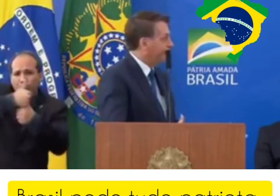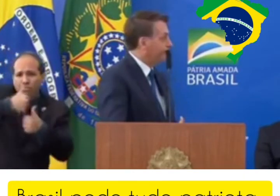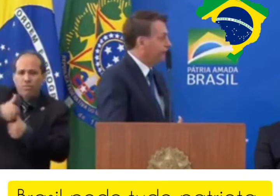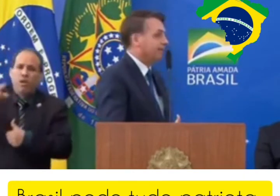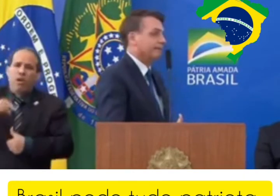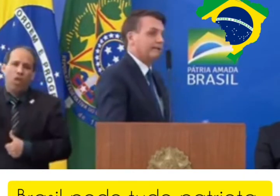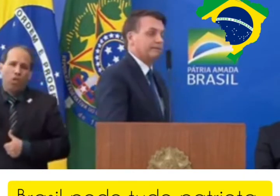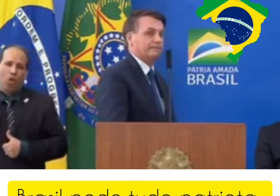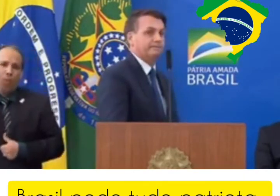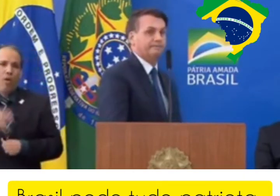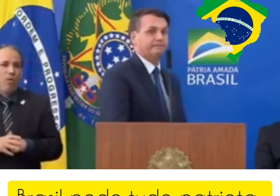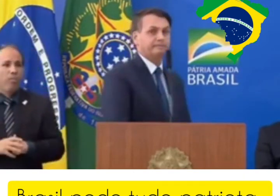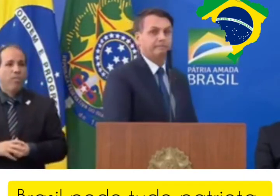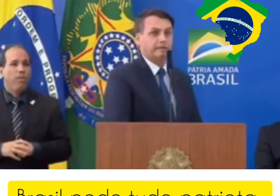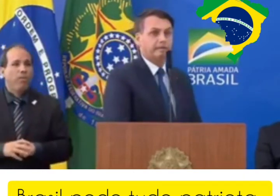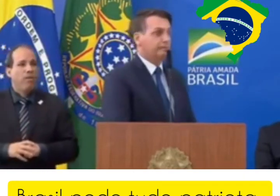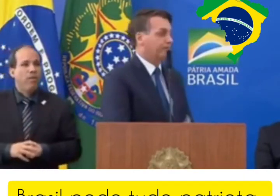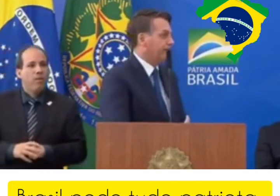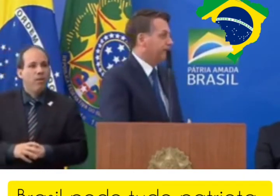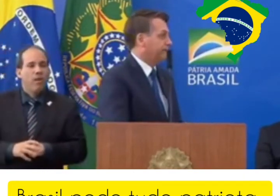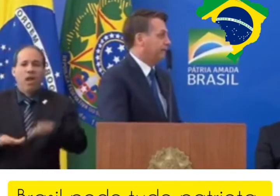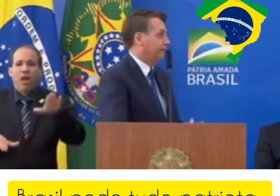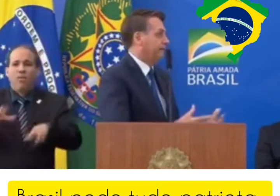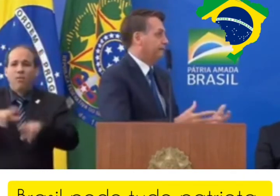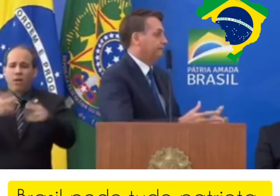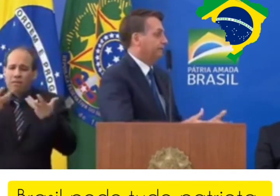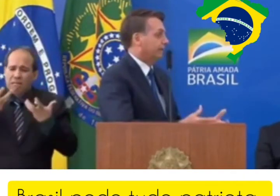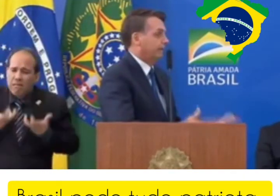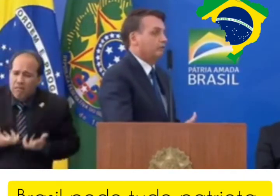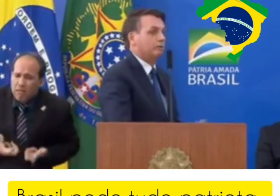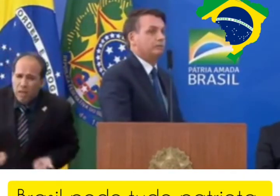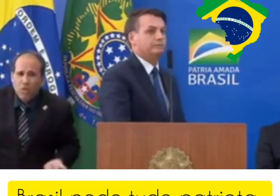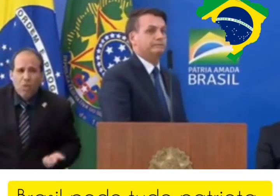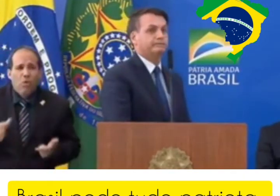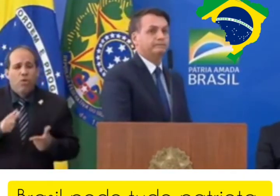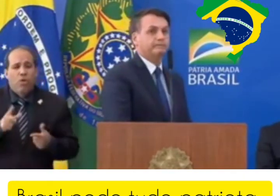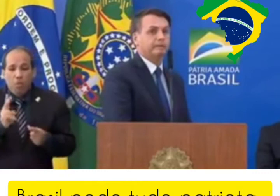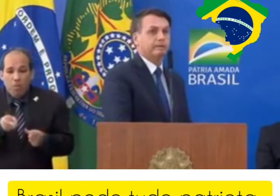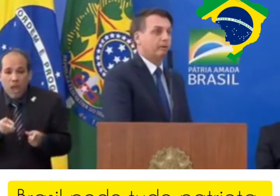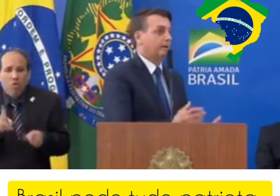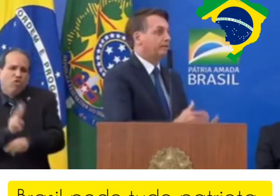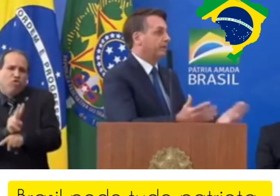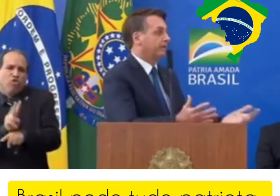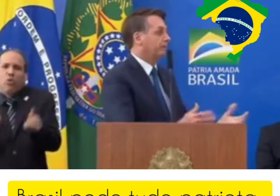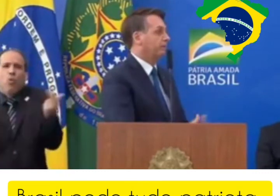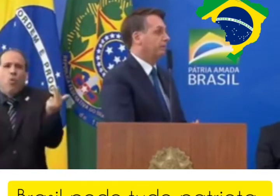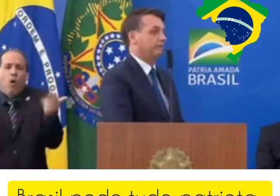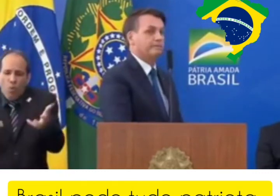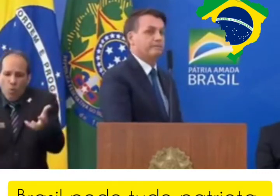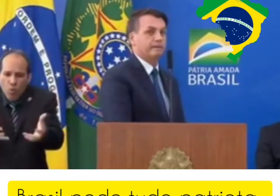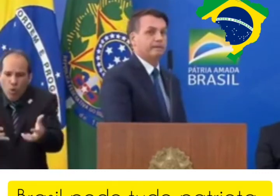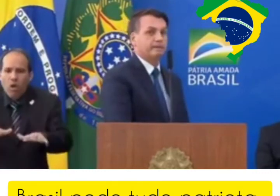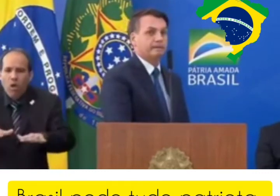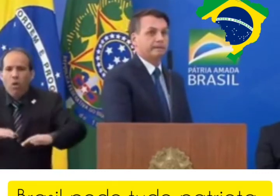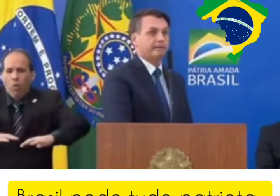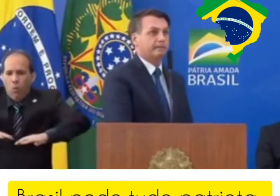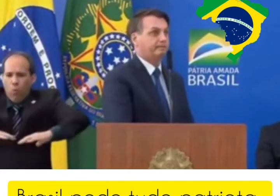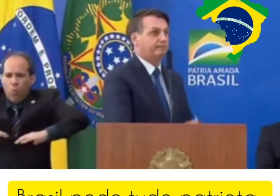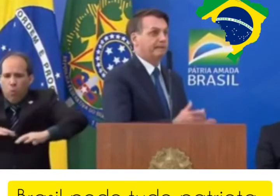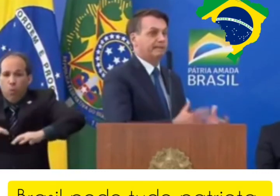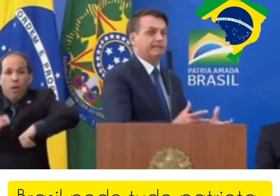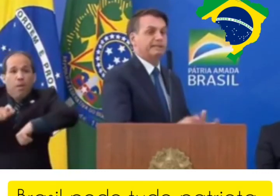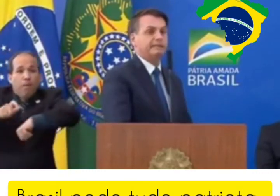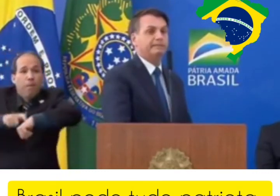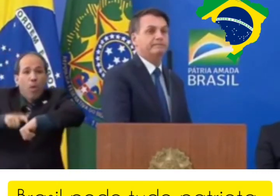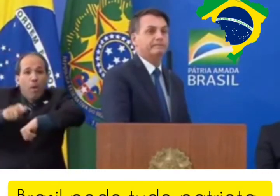Por vezes, por cansaço. Por vezes, naquele jogo, ou a partir daquele momento, a